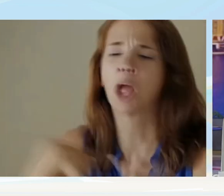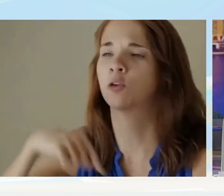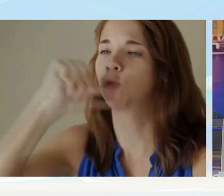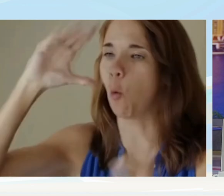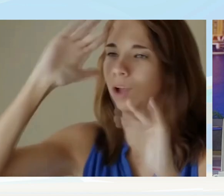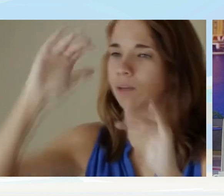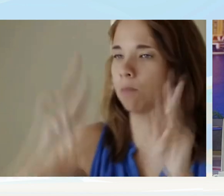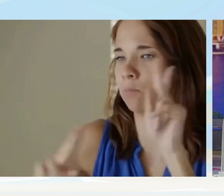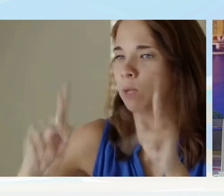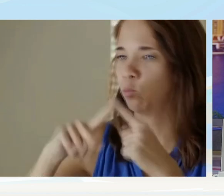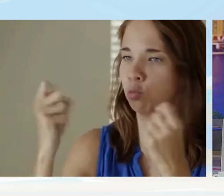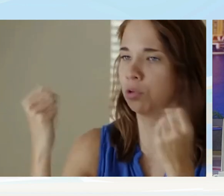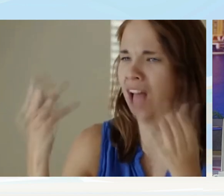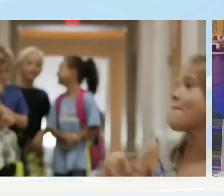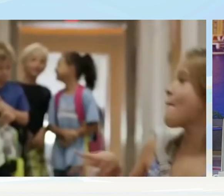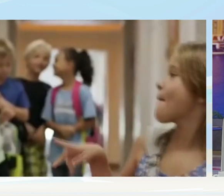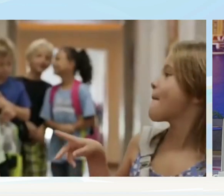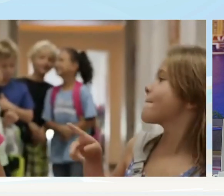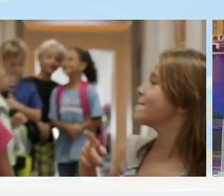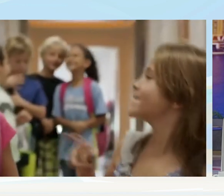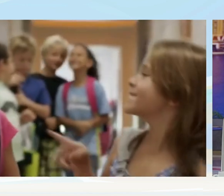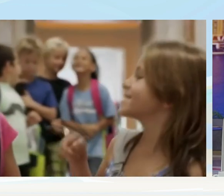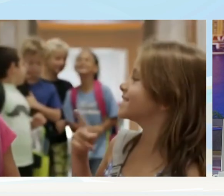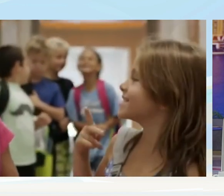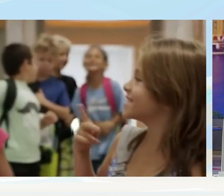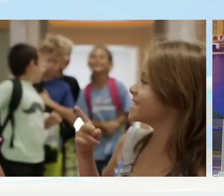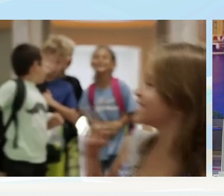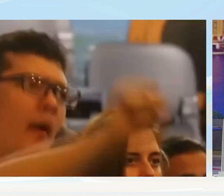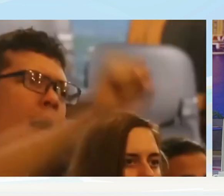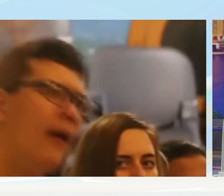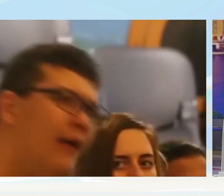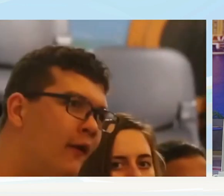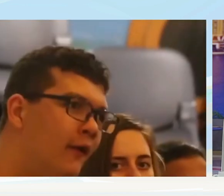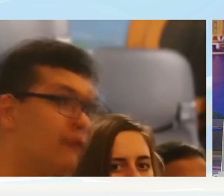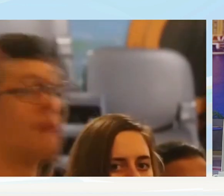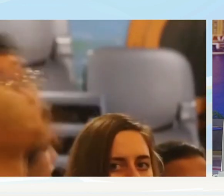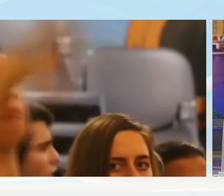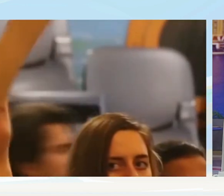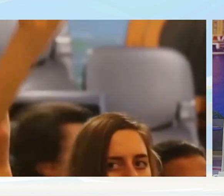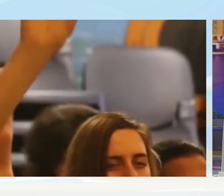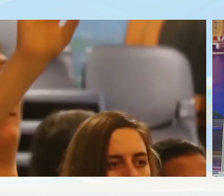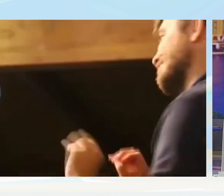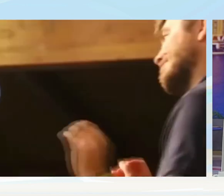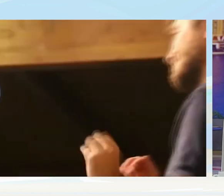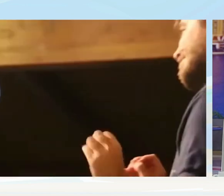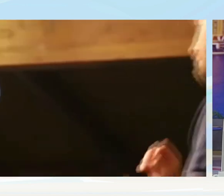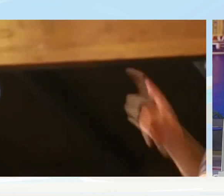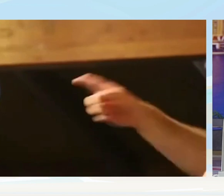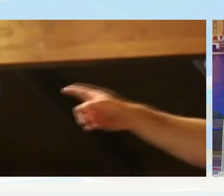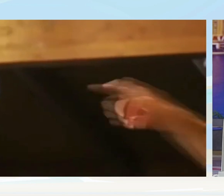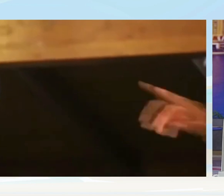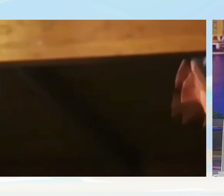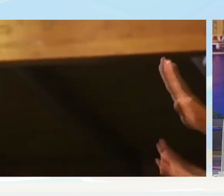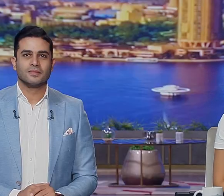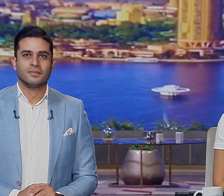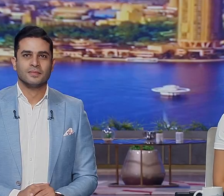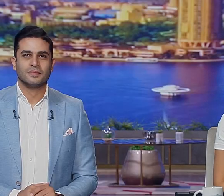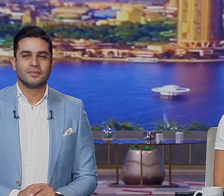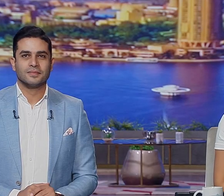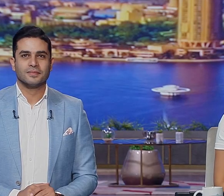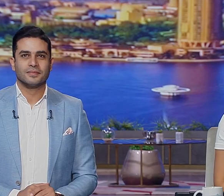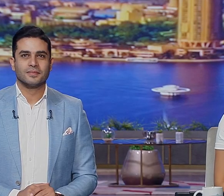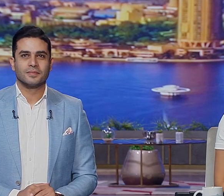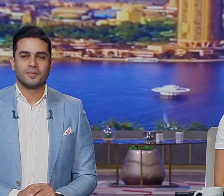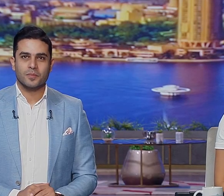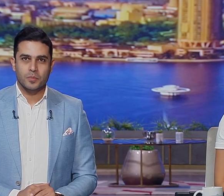متحدثي لغة الإشارة؟ هل سهل أصلاً أنه أي حد في أي سن يقدر يتعلم لغة الإشارة؟ طيب